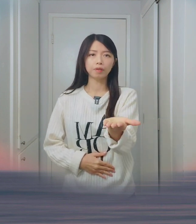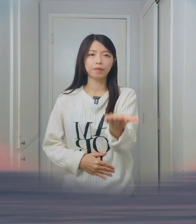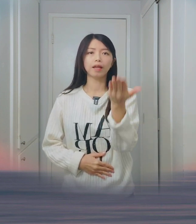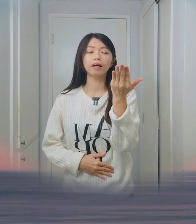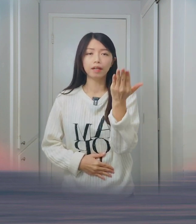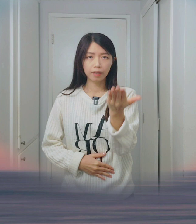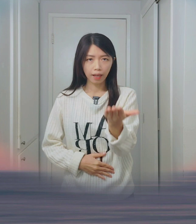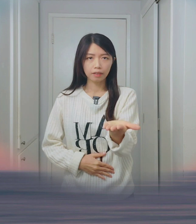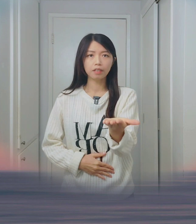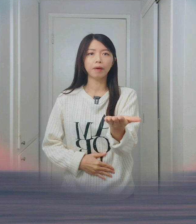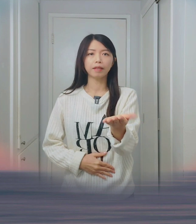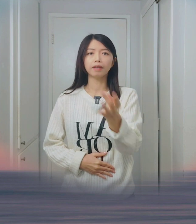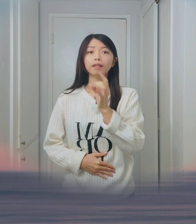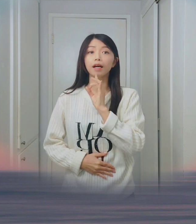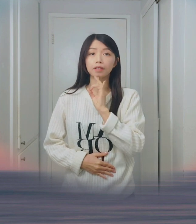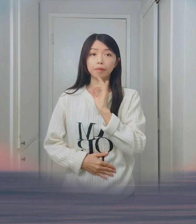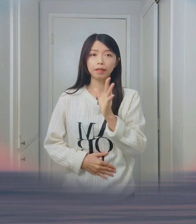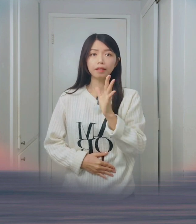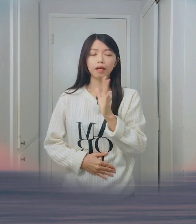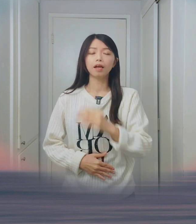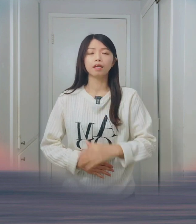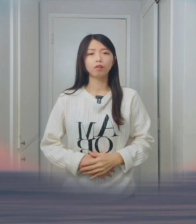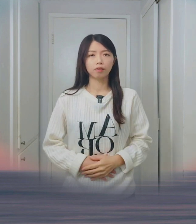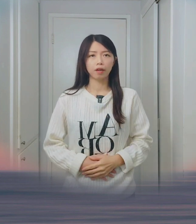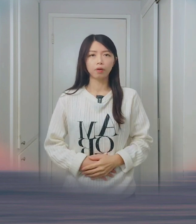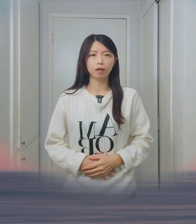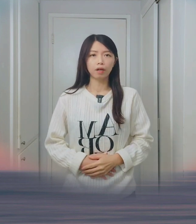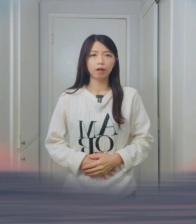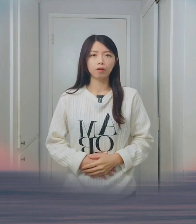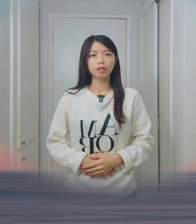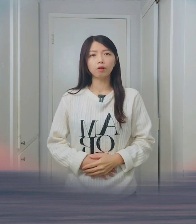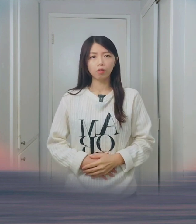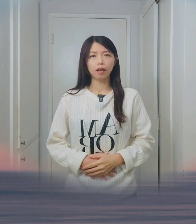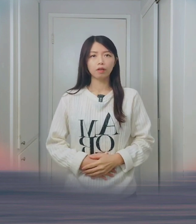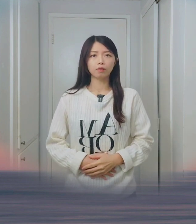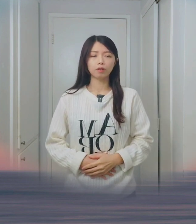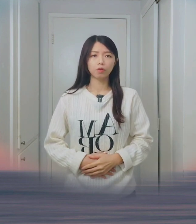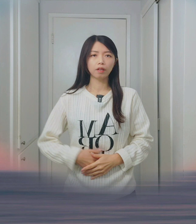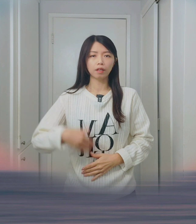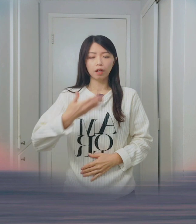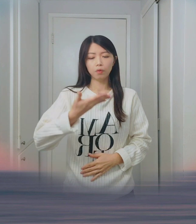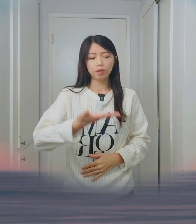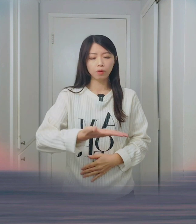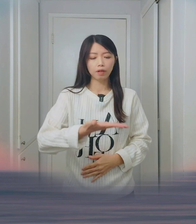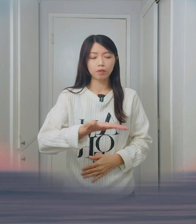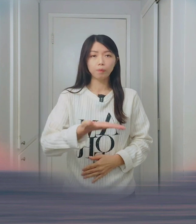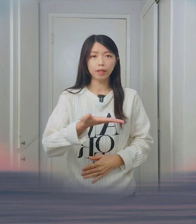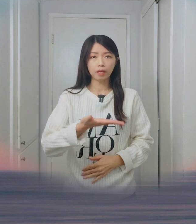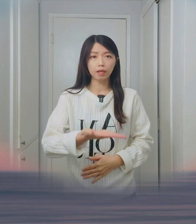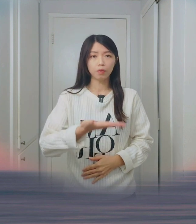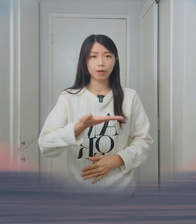이렇게 표현하시면 됩니다. 당신만은 일어서세요. 일어서다 이런 뜻의 수어는 왼손을